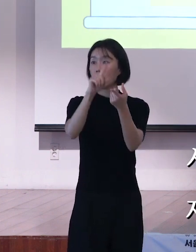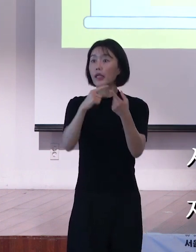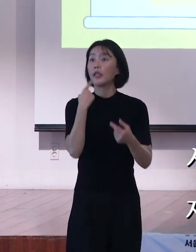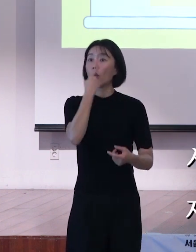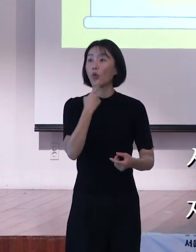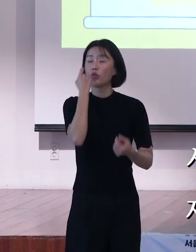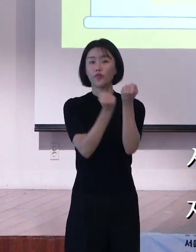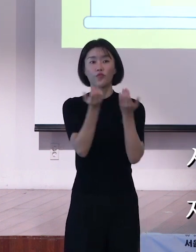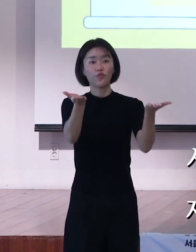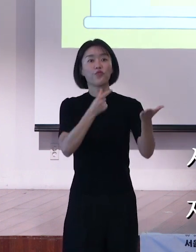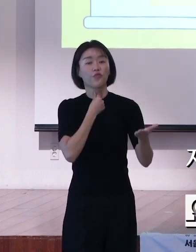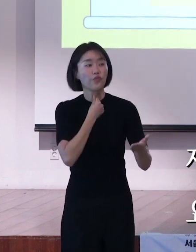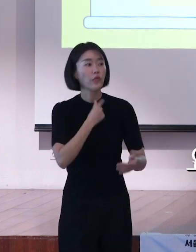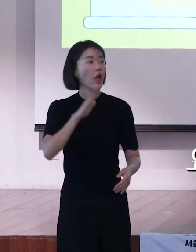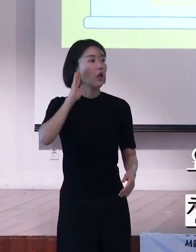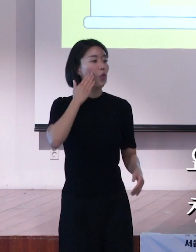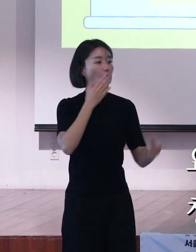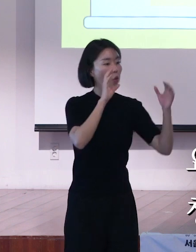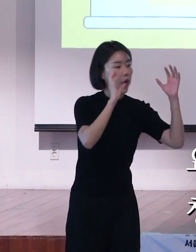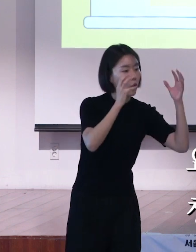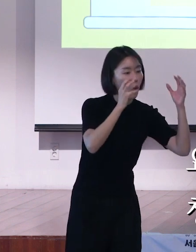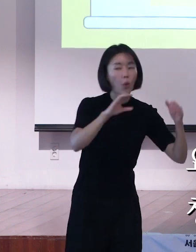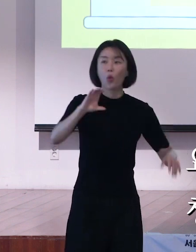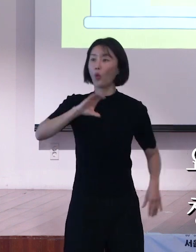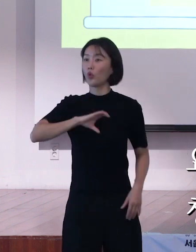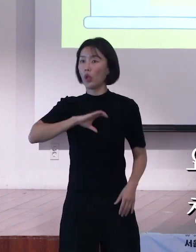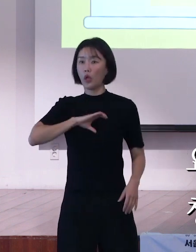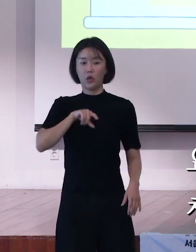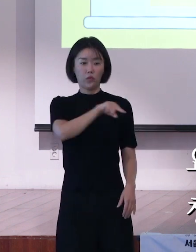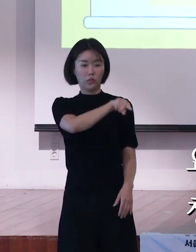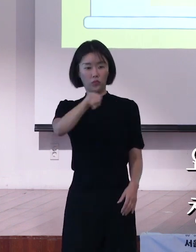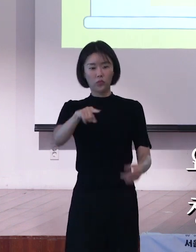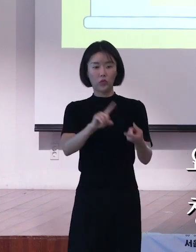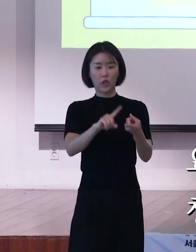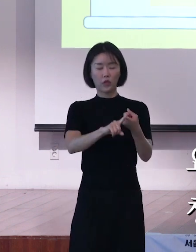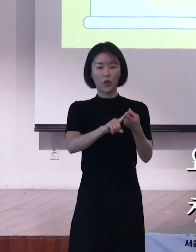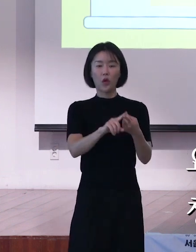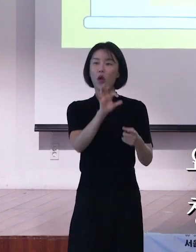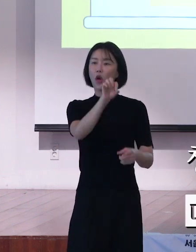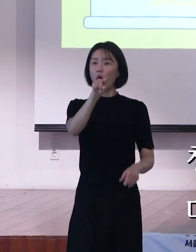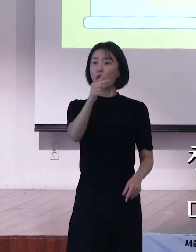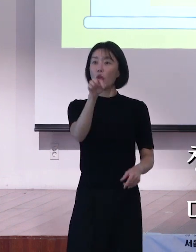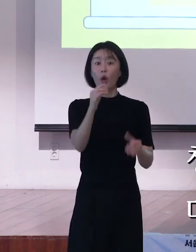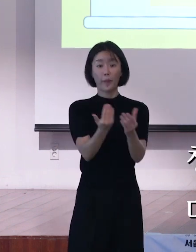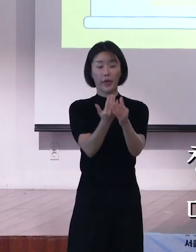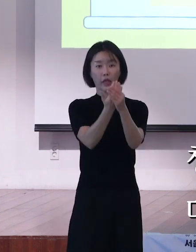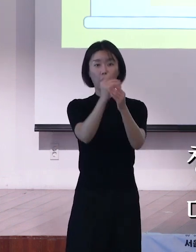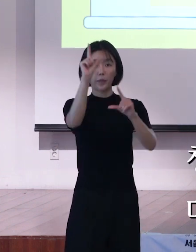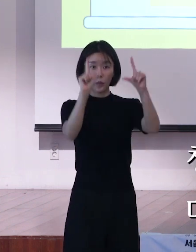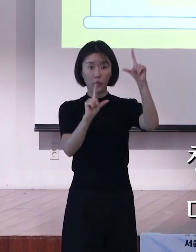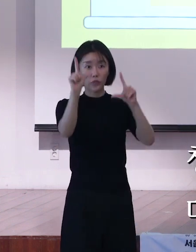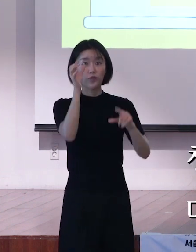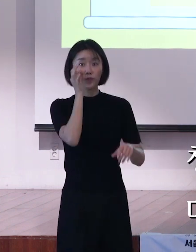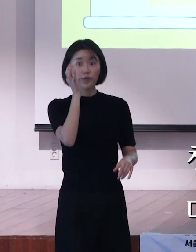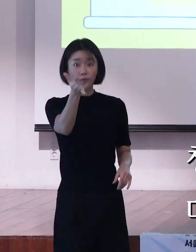해요. 그래서 청각장애 아동과 코다 아동에 대해서 인지 언어 발달을